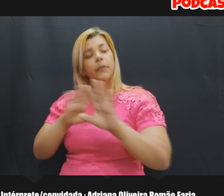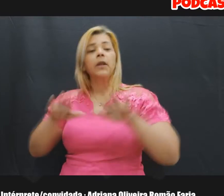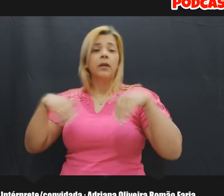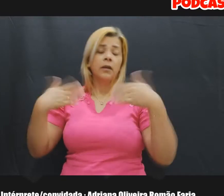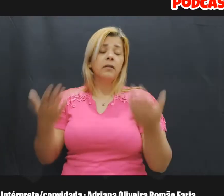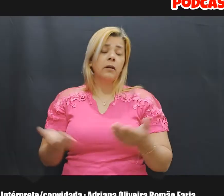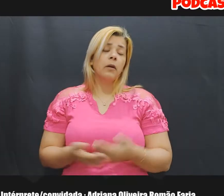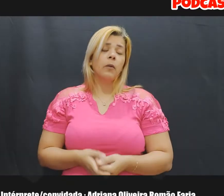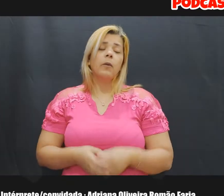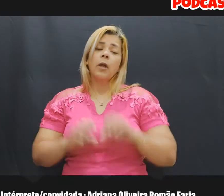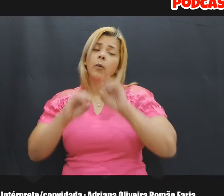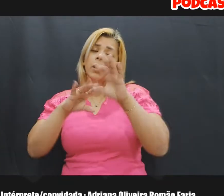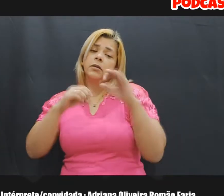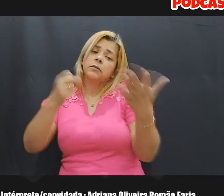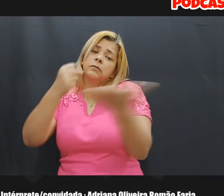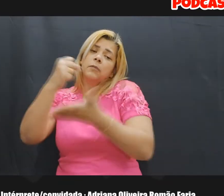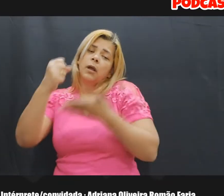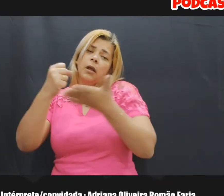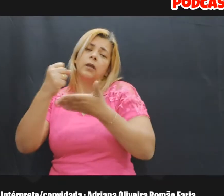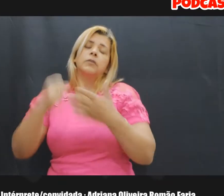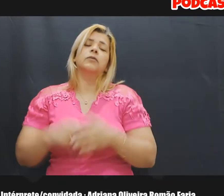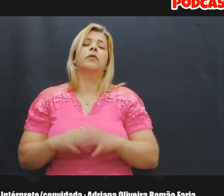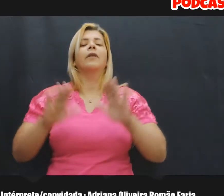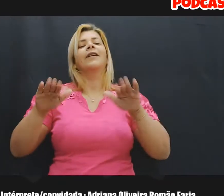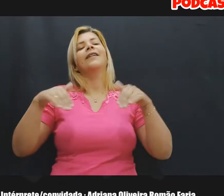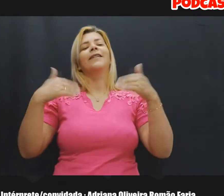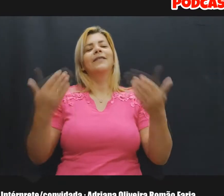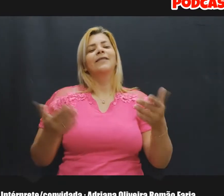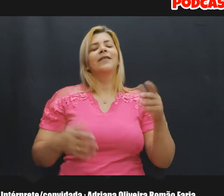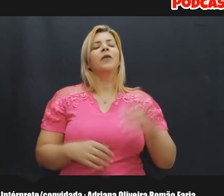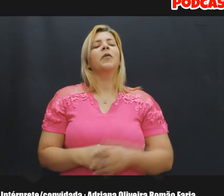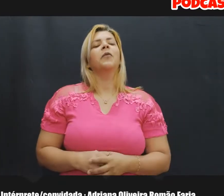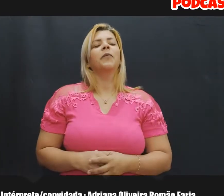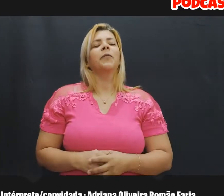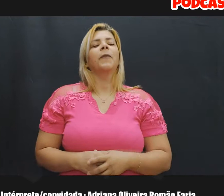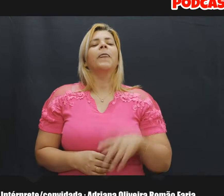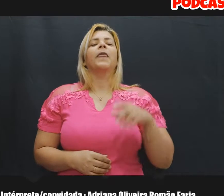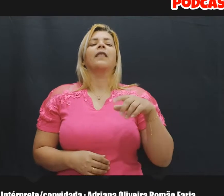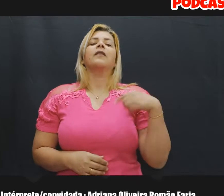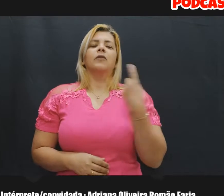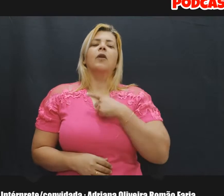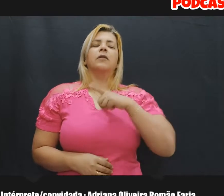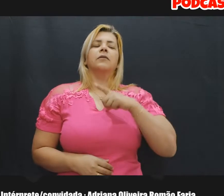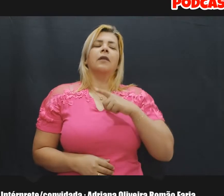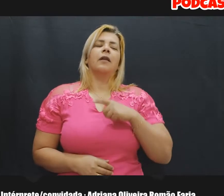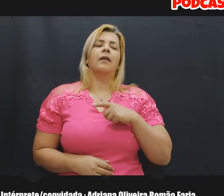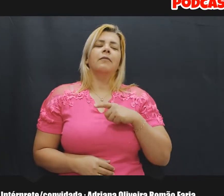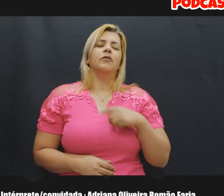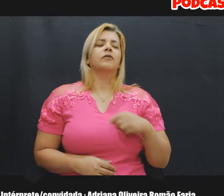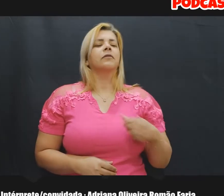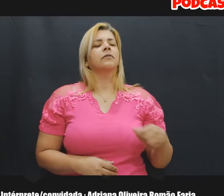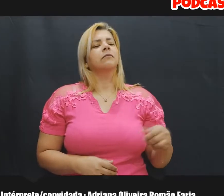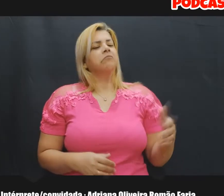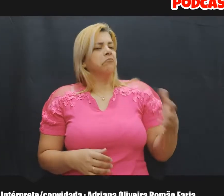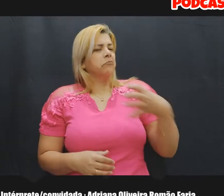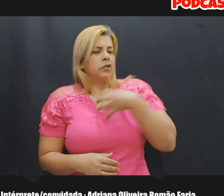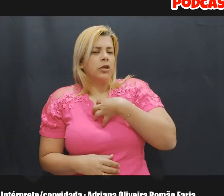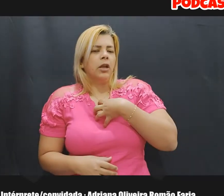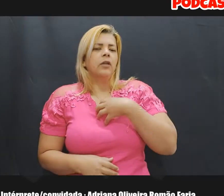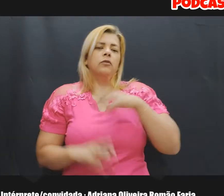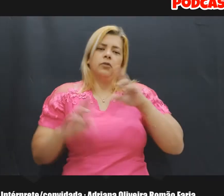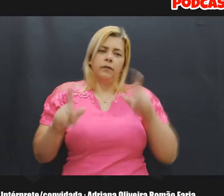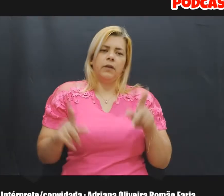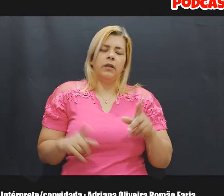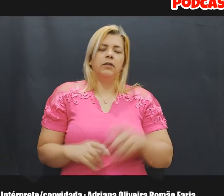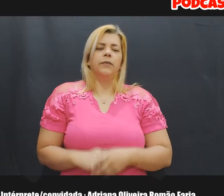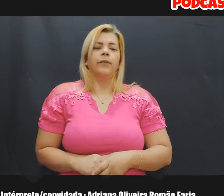do ensino básico, regular, por isso que temos o espaço. Enfim, o surdo tem um